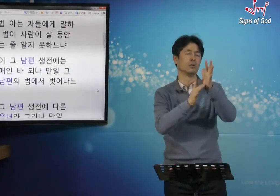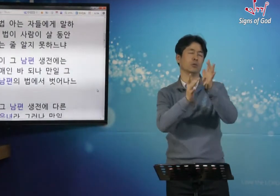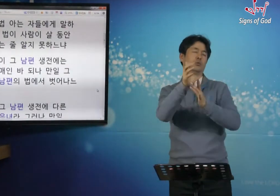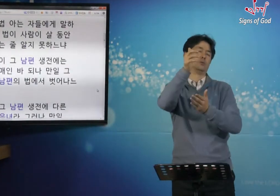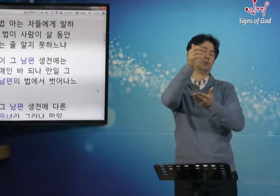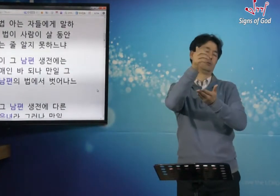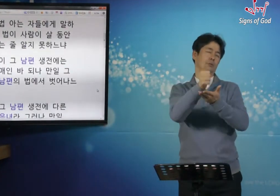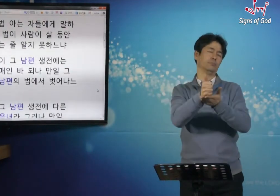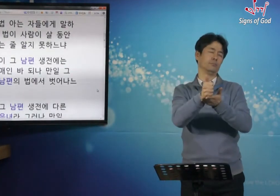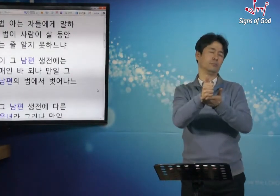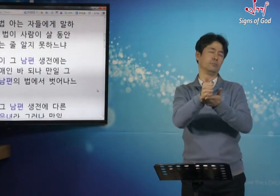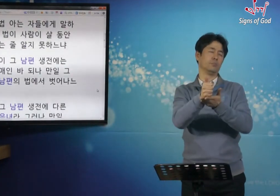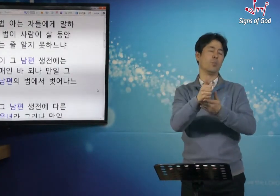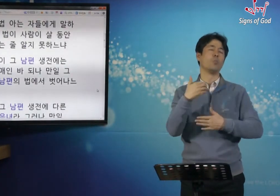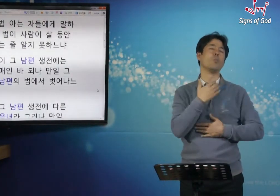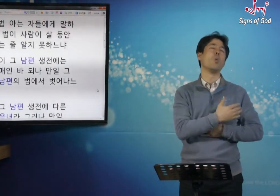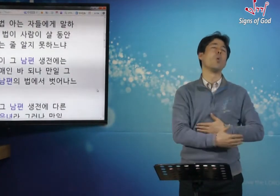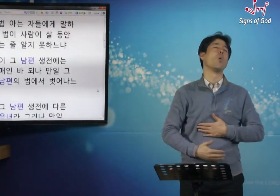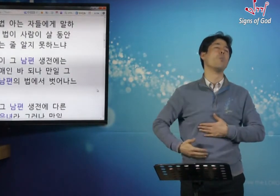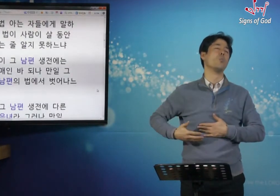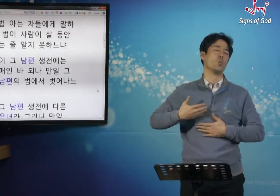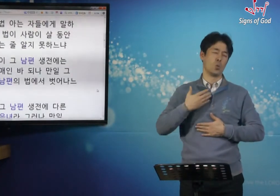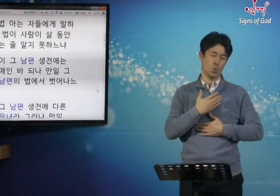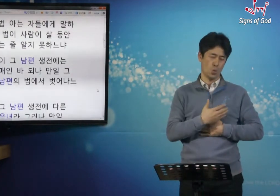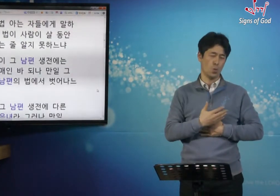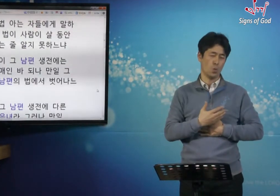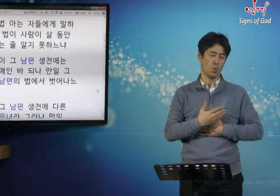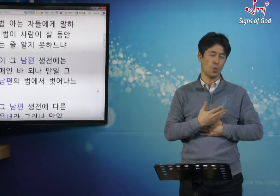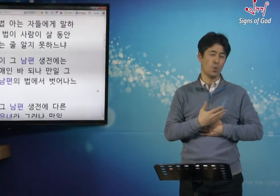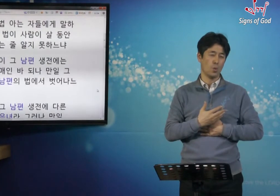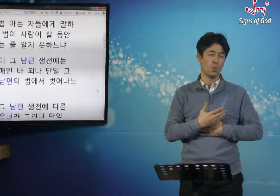그런데 그 모든 것이 예수님의 몸으로